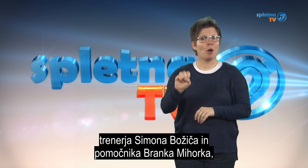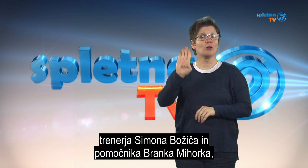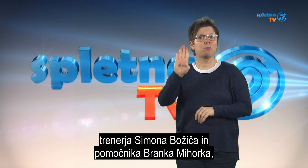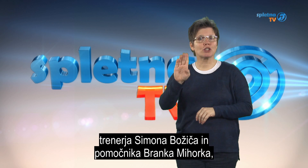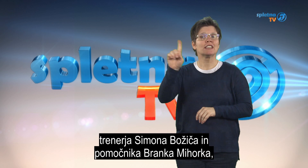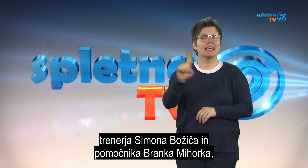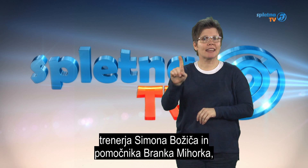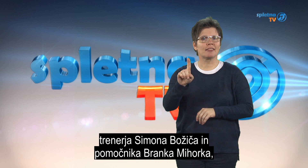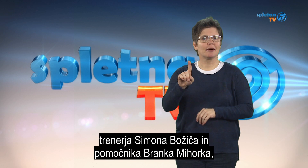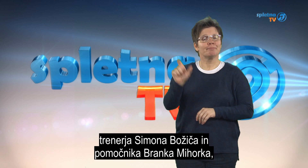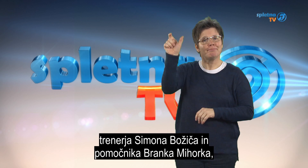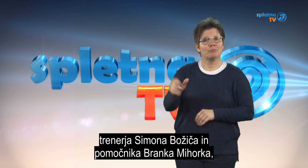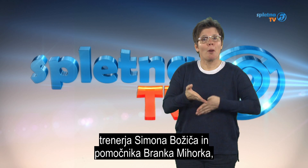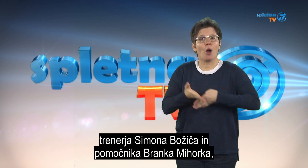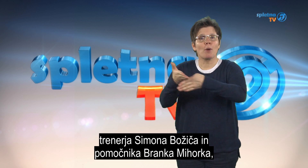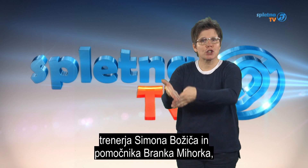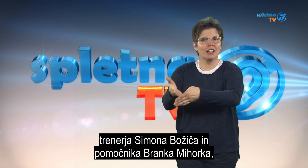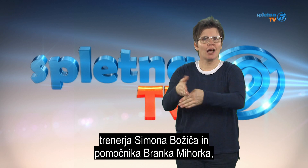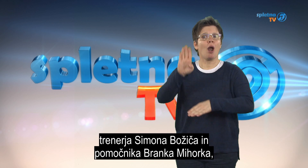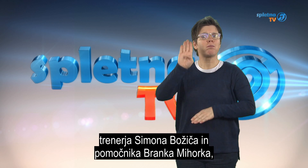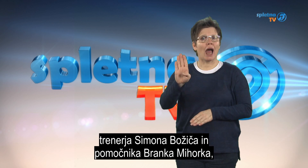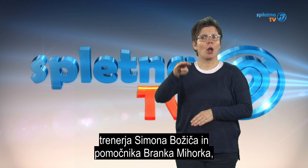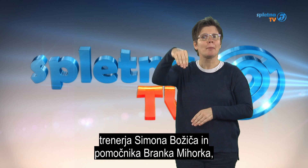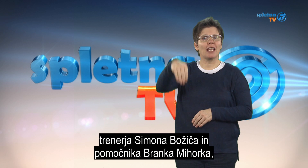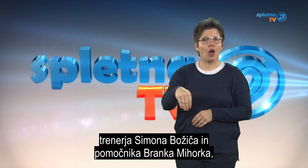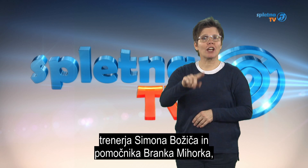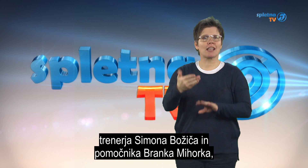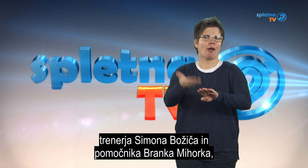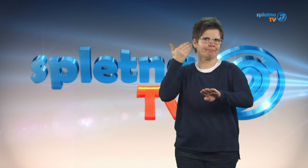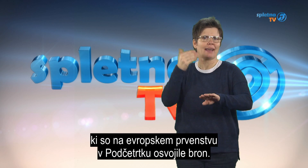Branka Mihorka, ki so na Evropskem prvenstvu v Podčetrtku osvojile bron.